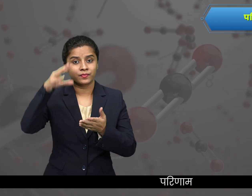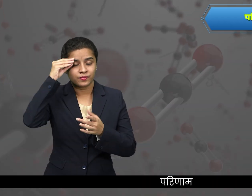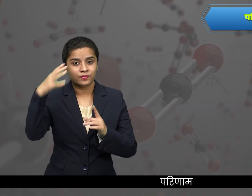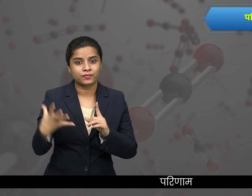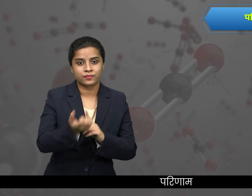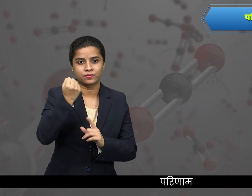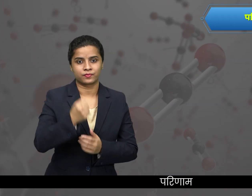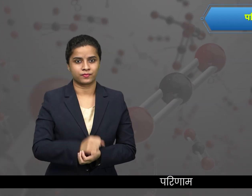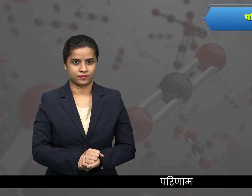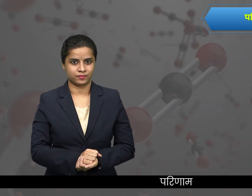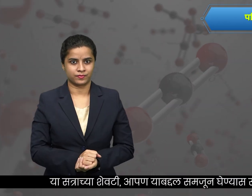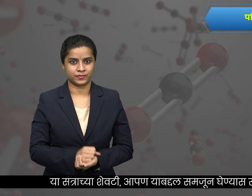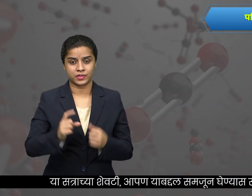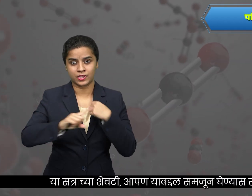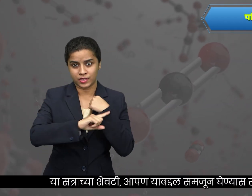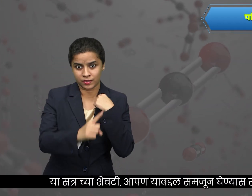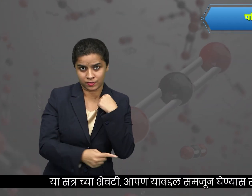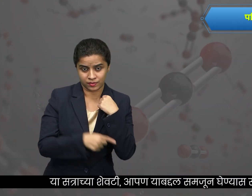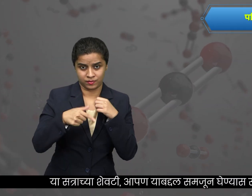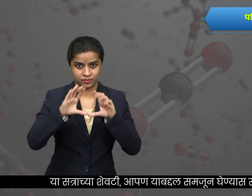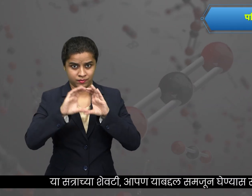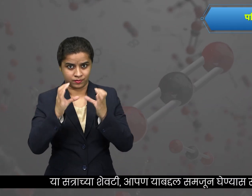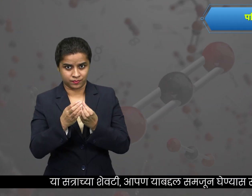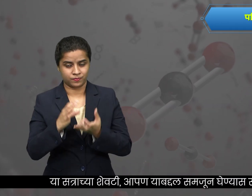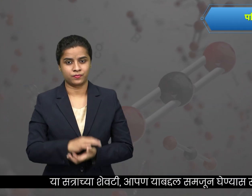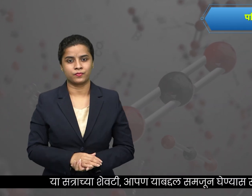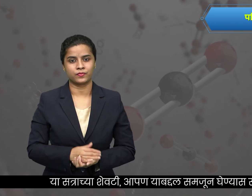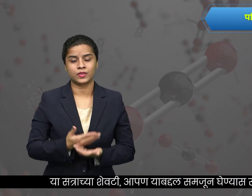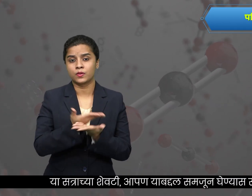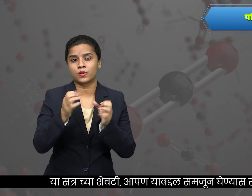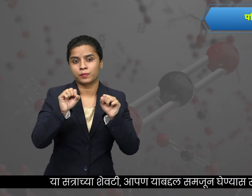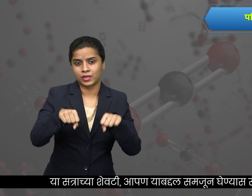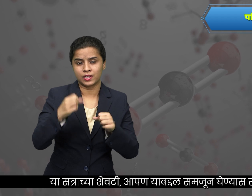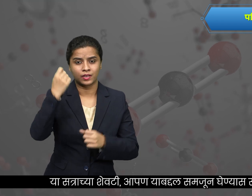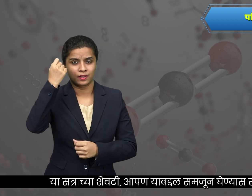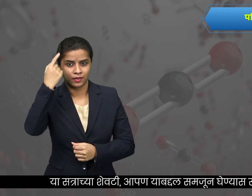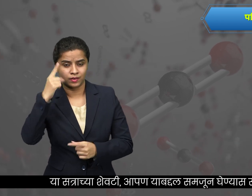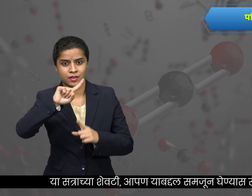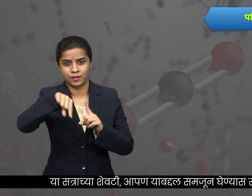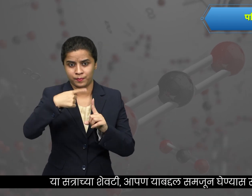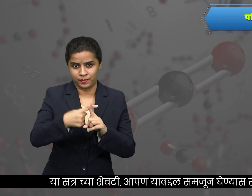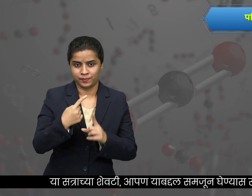परिणाम. या सत्राच्या शेवटी आपण याबद्दल समजून घेण्यास सक्षम असाल.